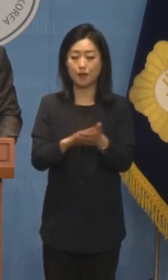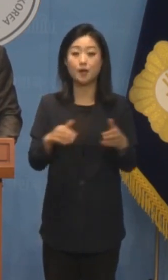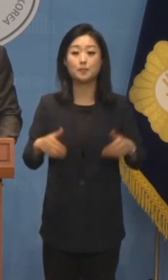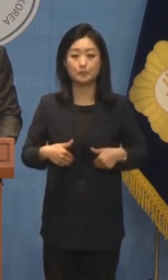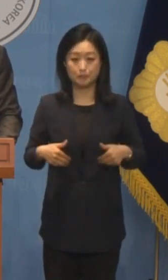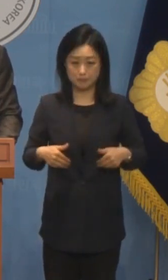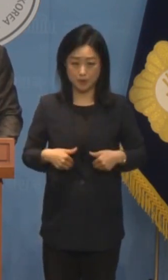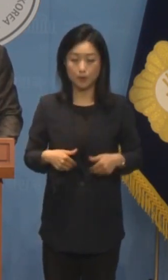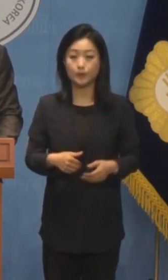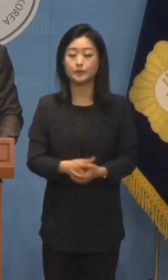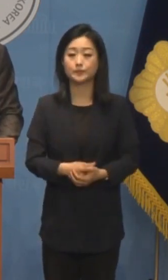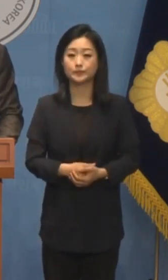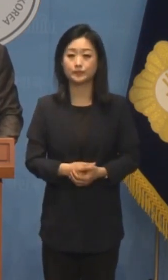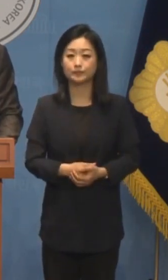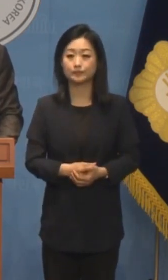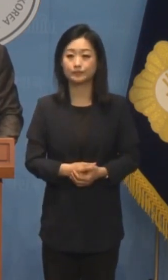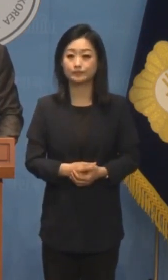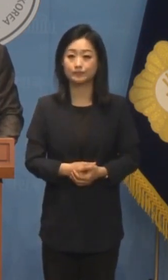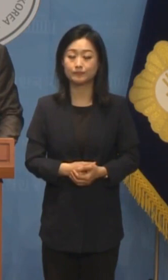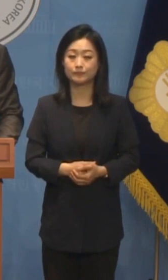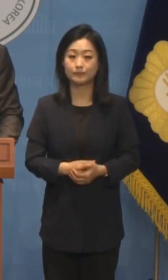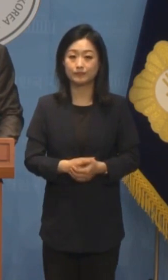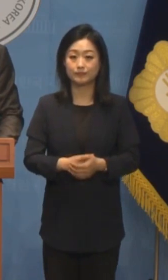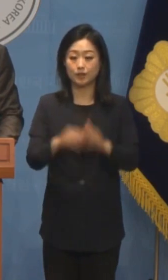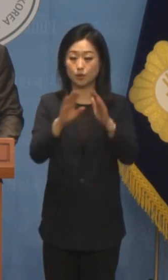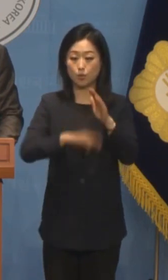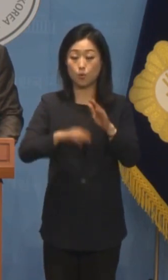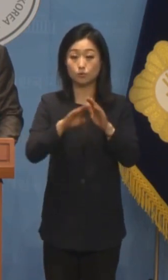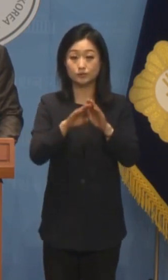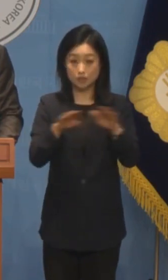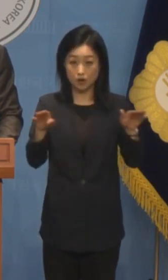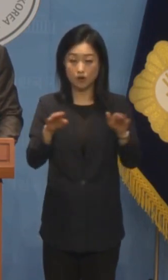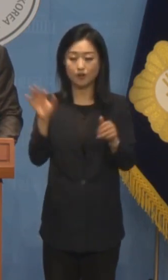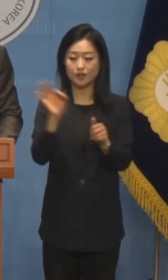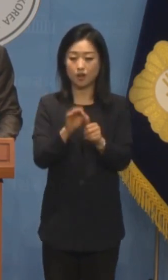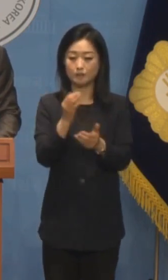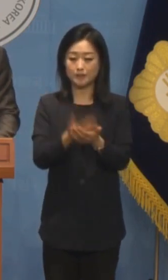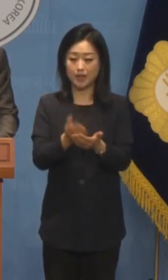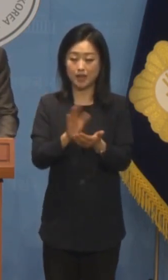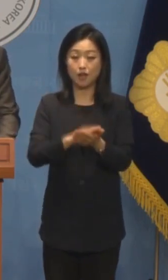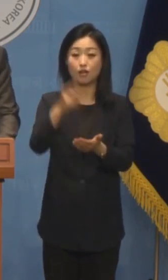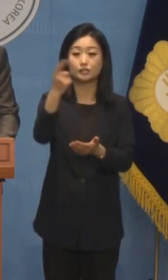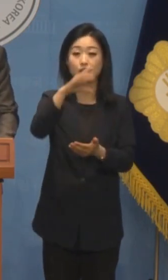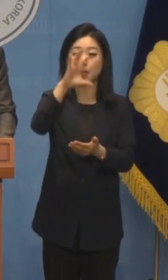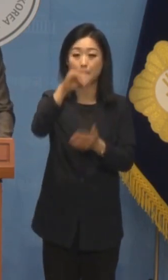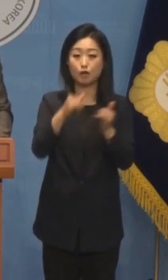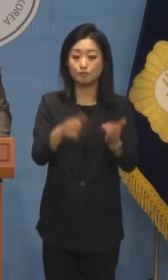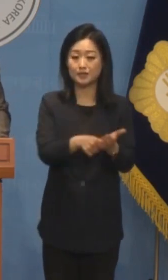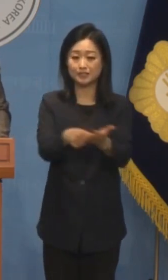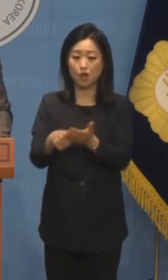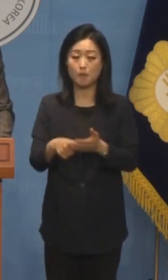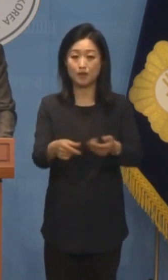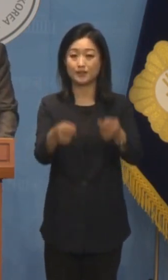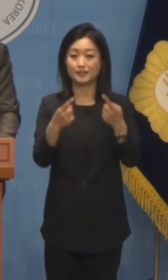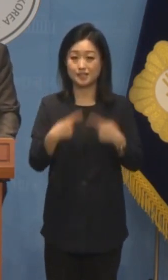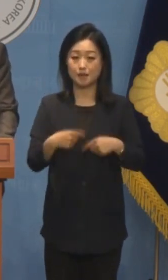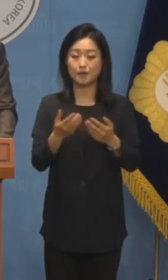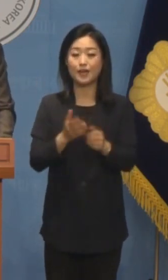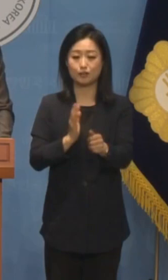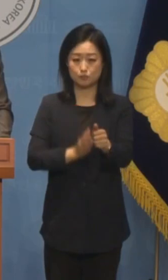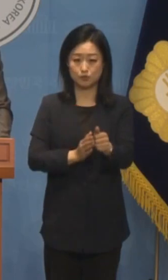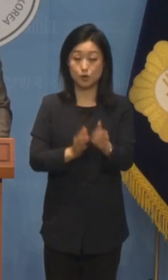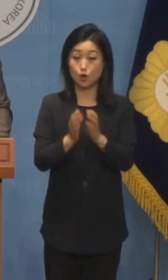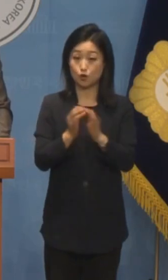필요합니다. 지속 가능하고 공정한 연금 개혁 1,000만 국민 서명 운동의 동참으로 진정한 국민의 뜻을